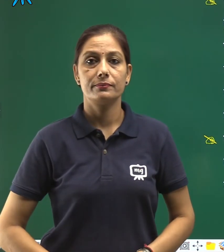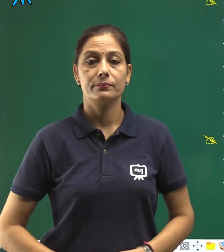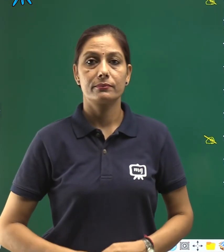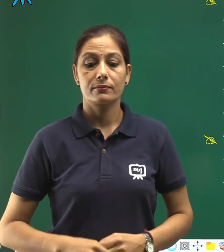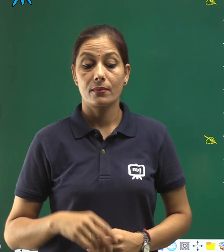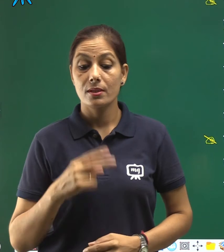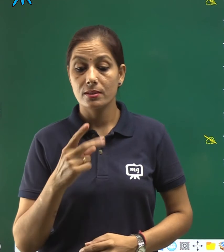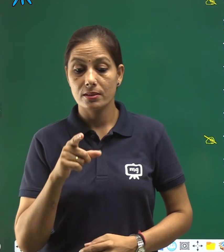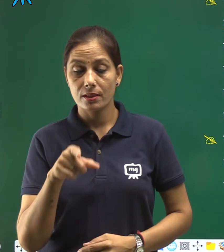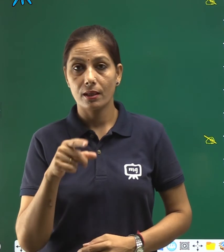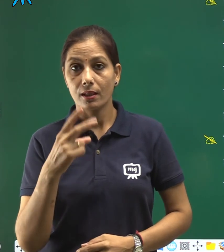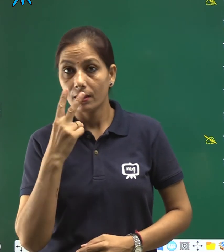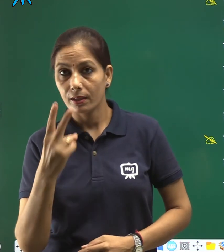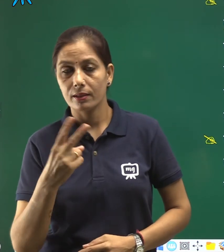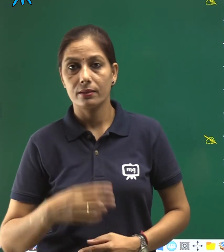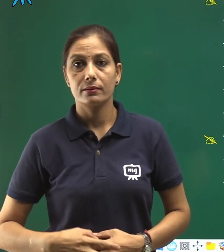जिसे देखकर